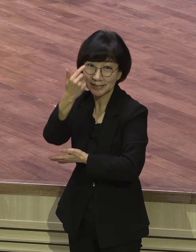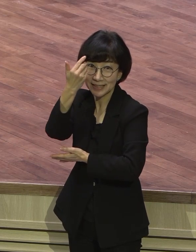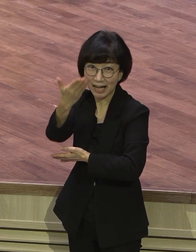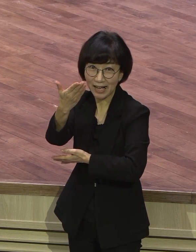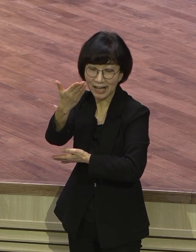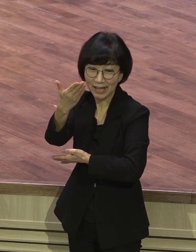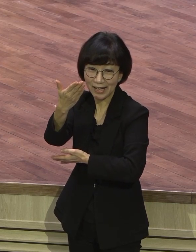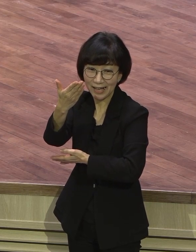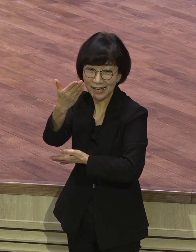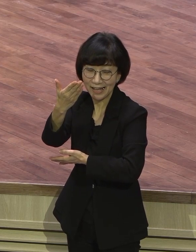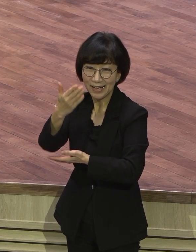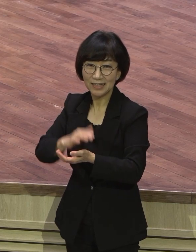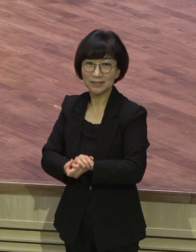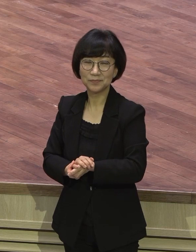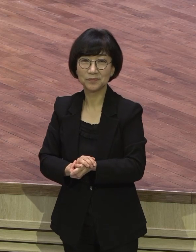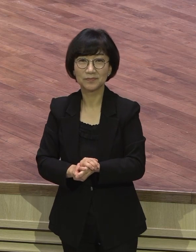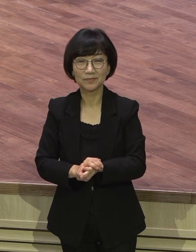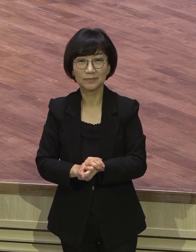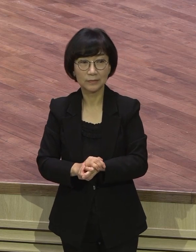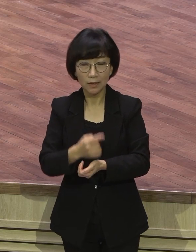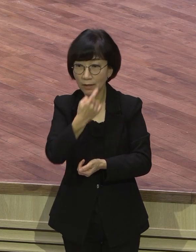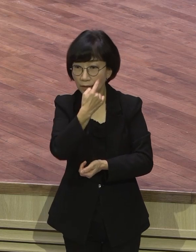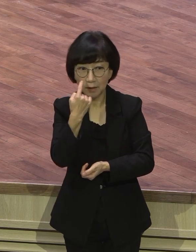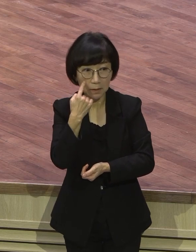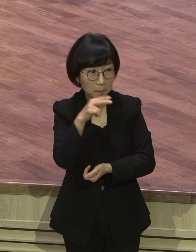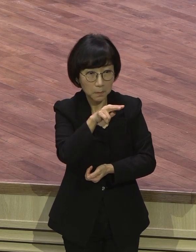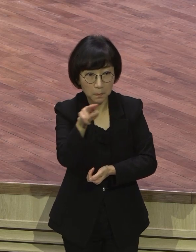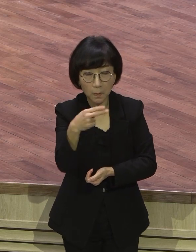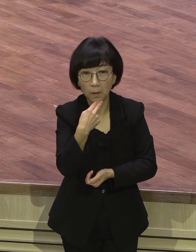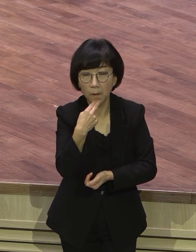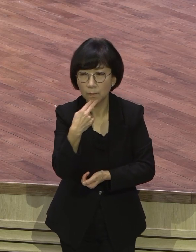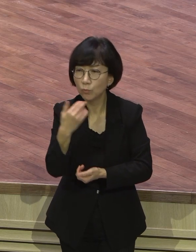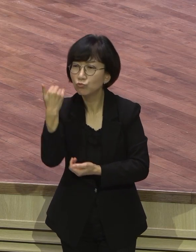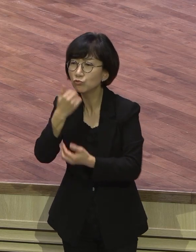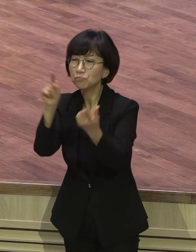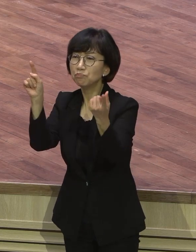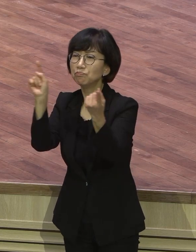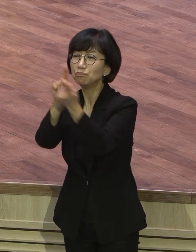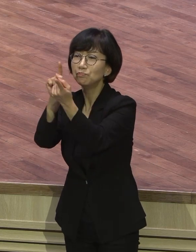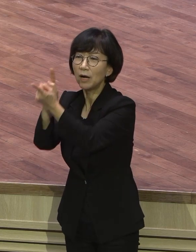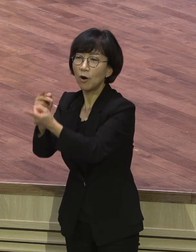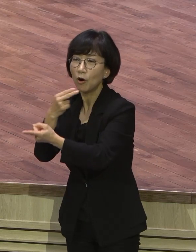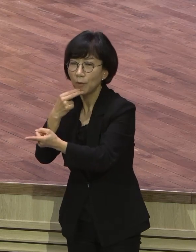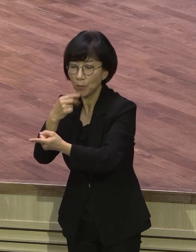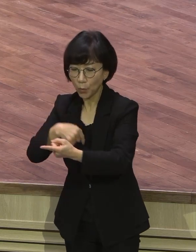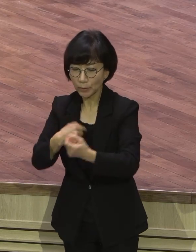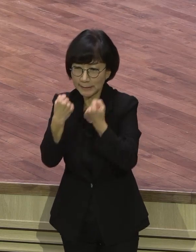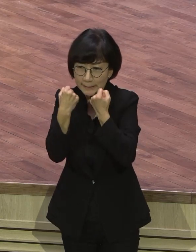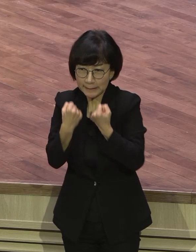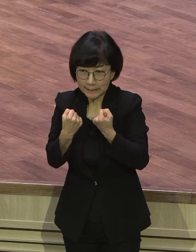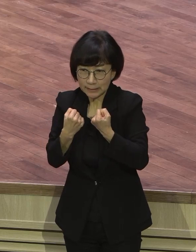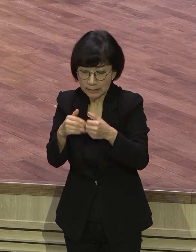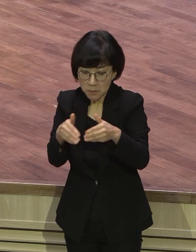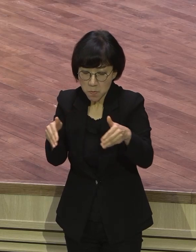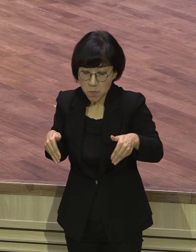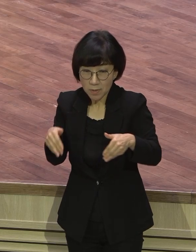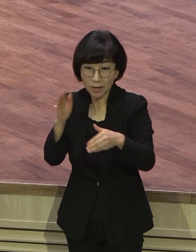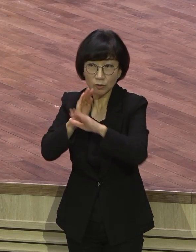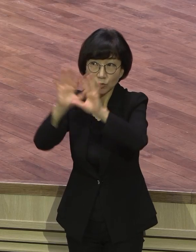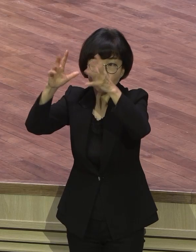지상천국이지요 안 만나고 안 본다고 해서 그렇게 죄 안지으면 천국이지요 그런데